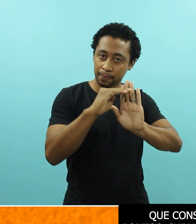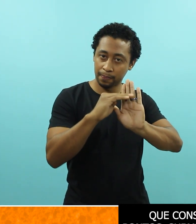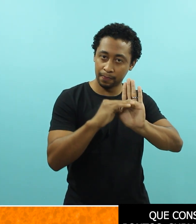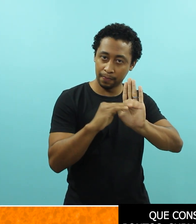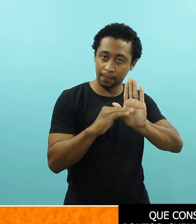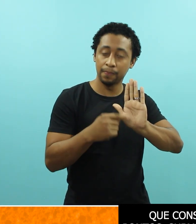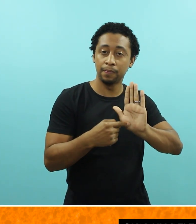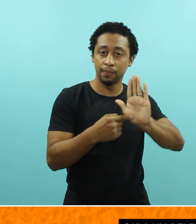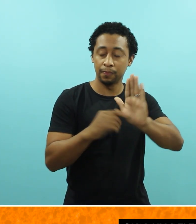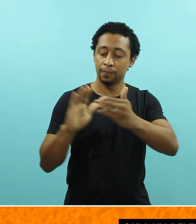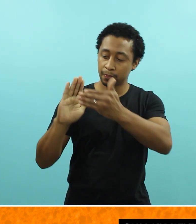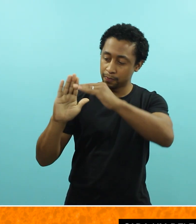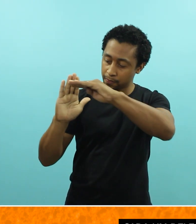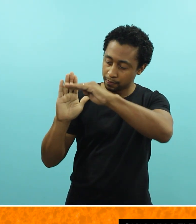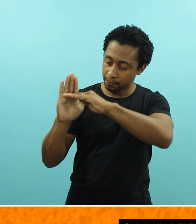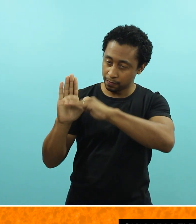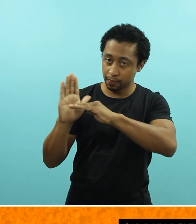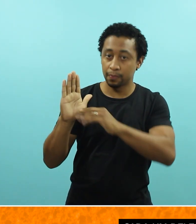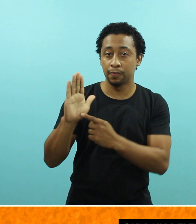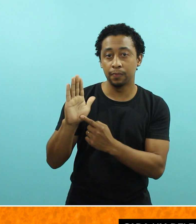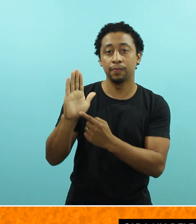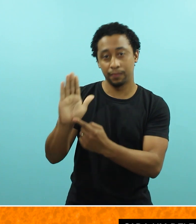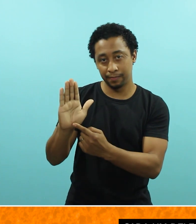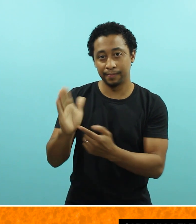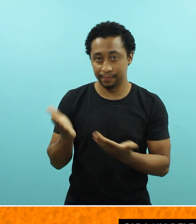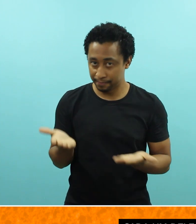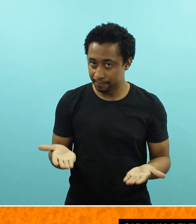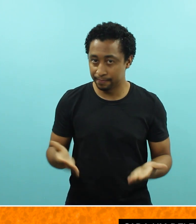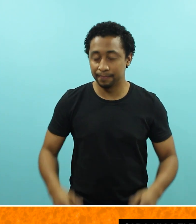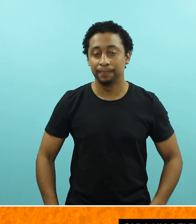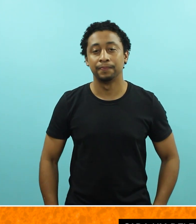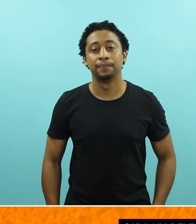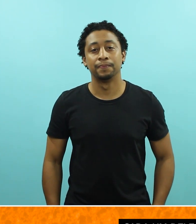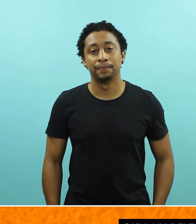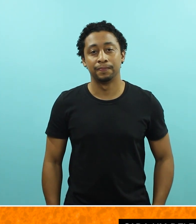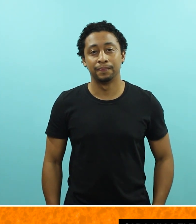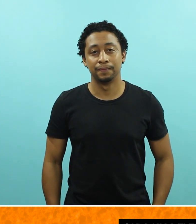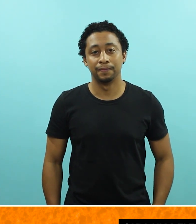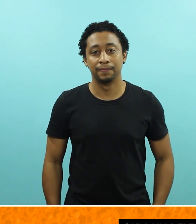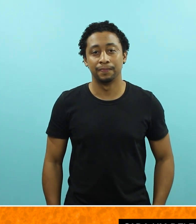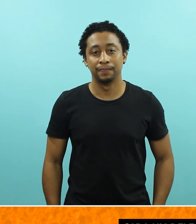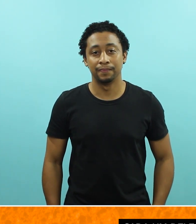à votação cada um deles separadamente.